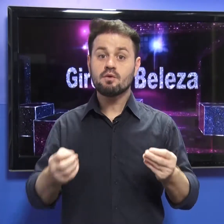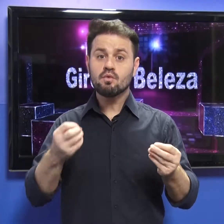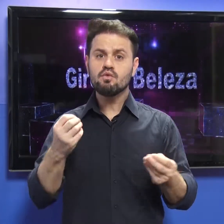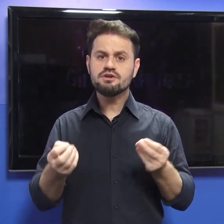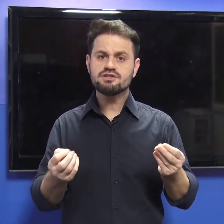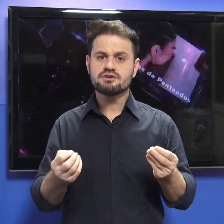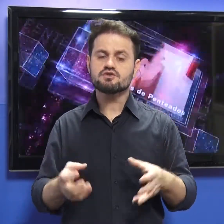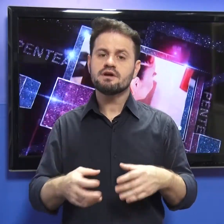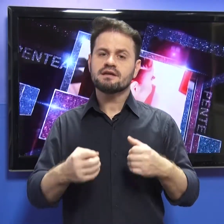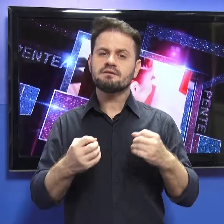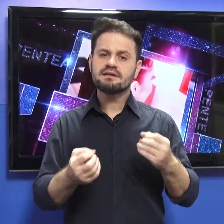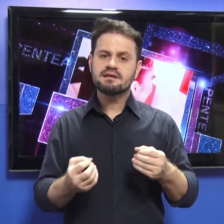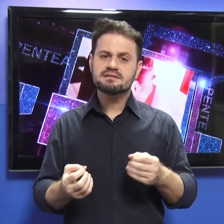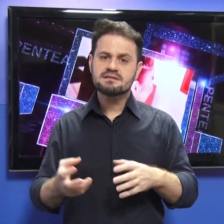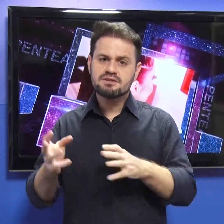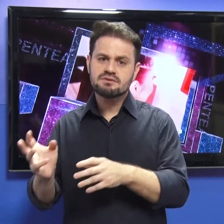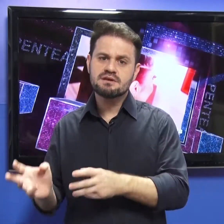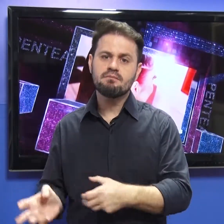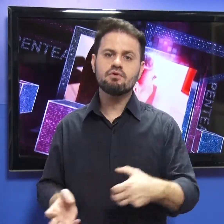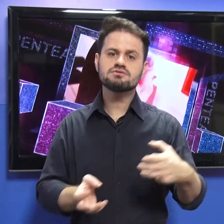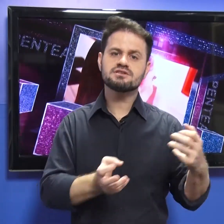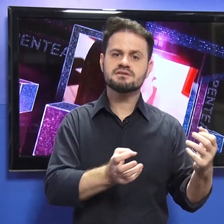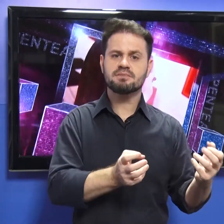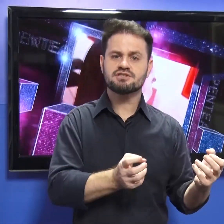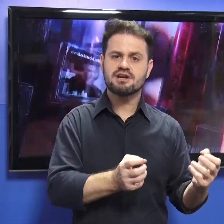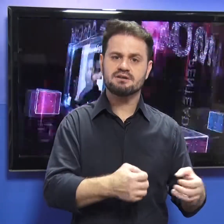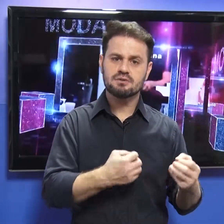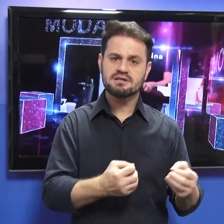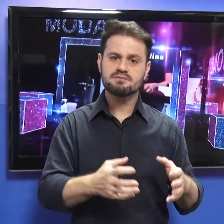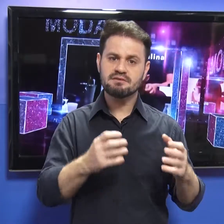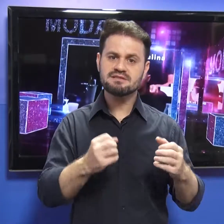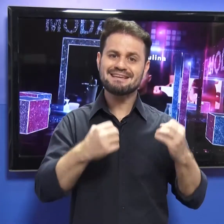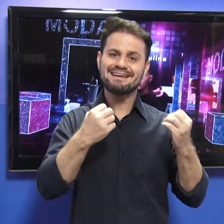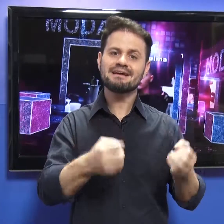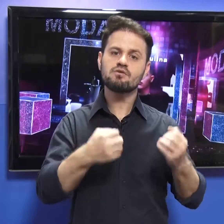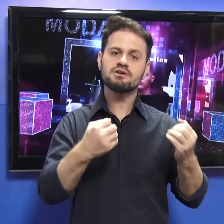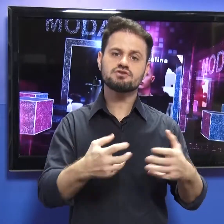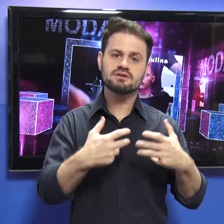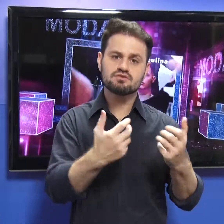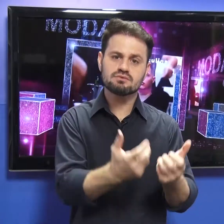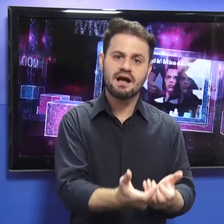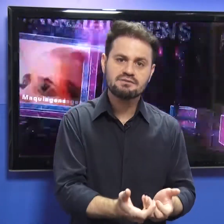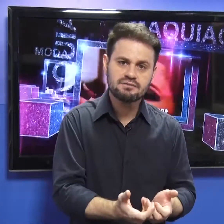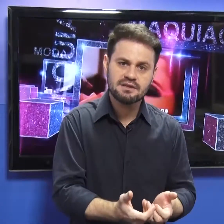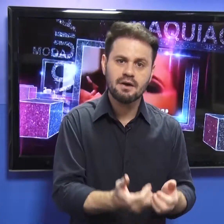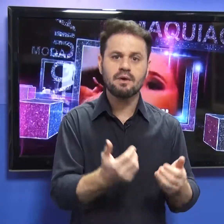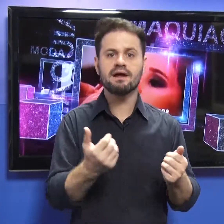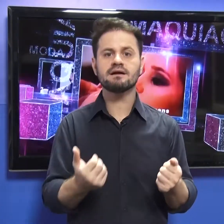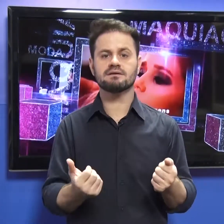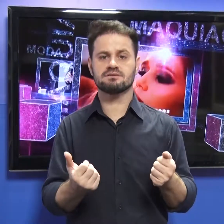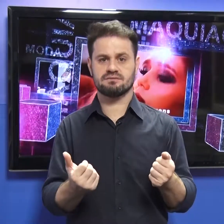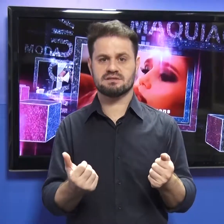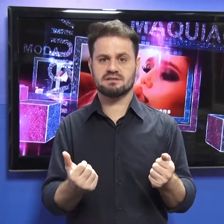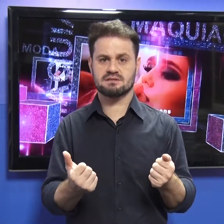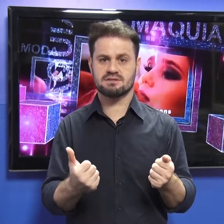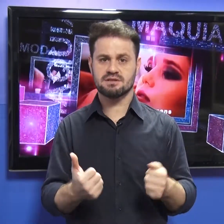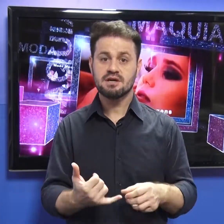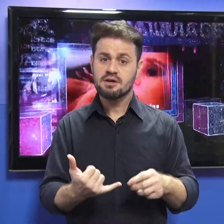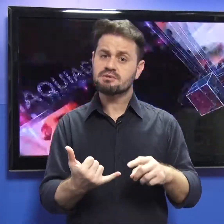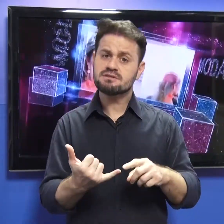cuide isso então é interessante que você monte esse penteado antes para ver se realmente o resultado final é aquilo que você deseja porque se você